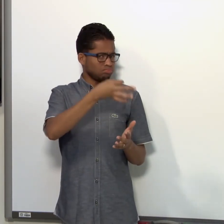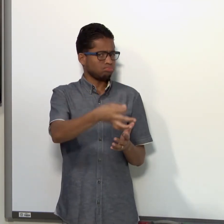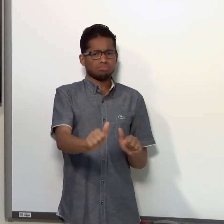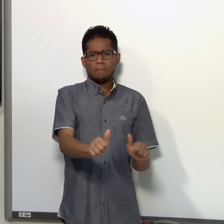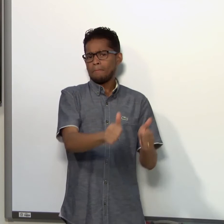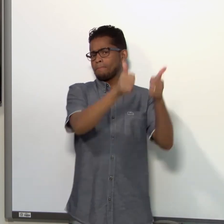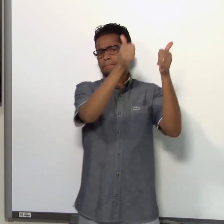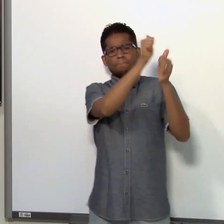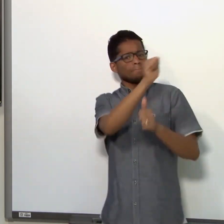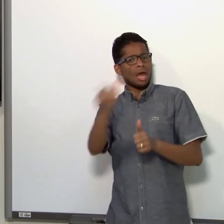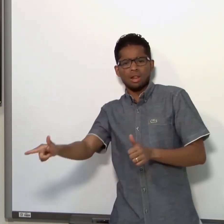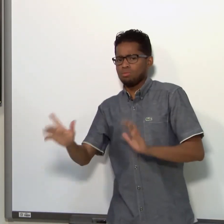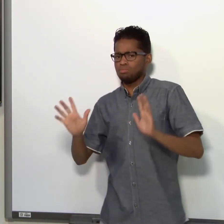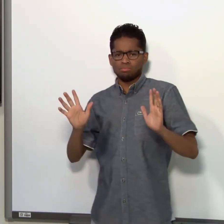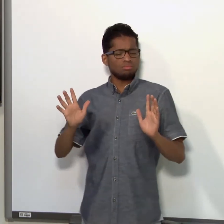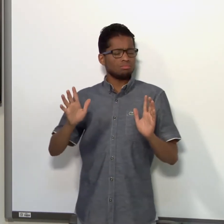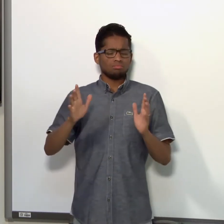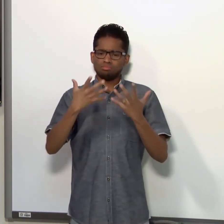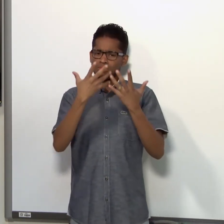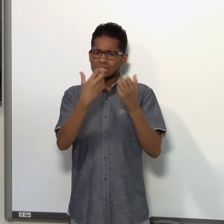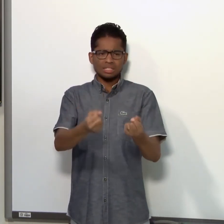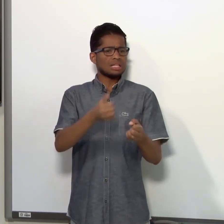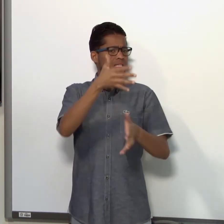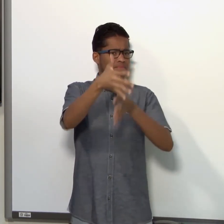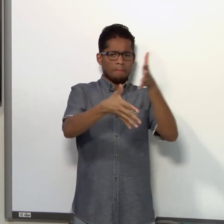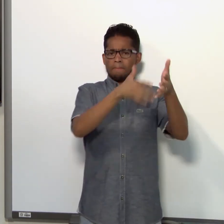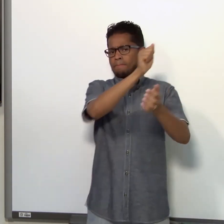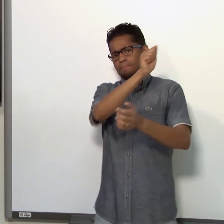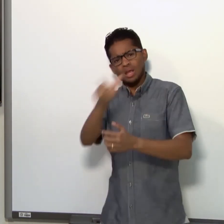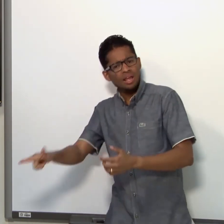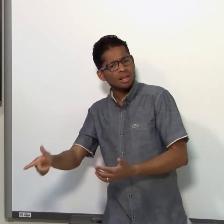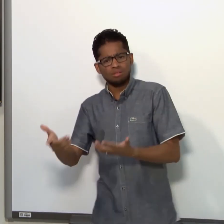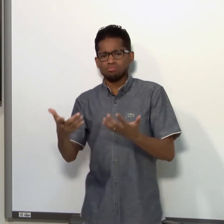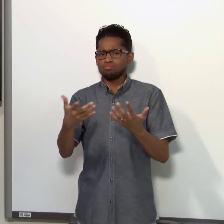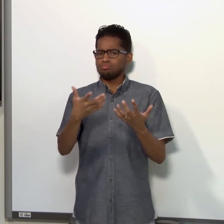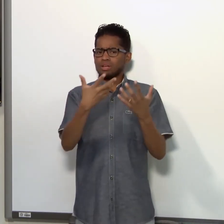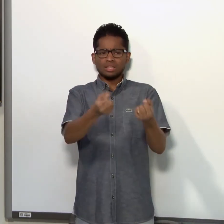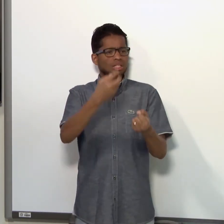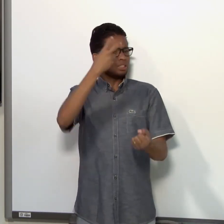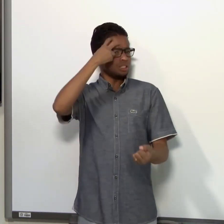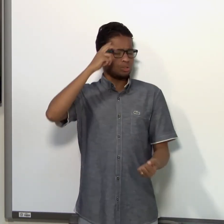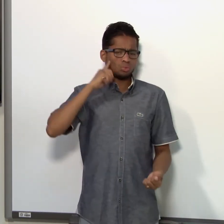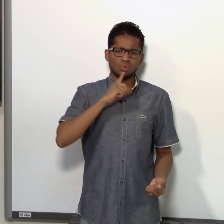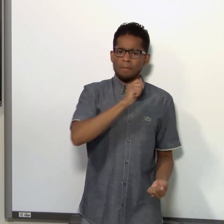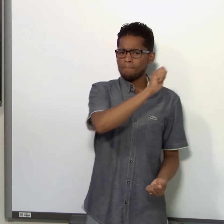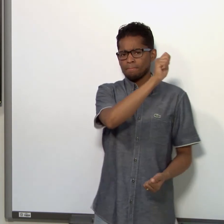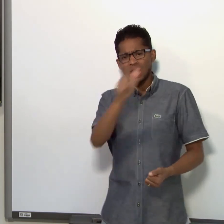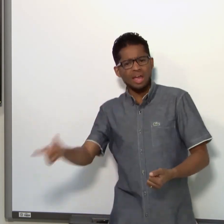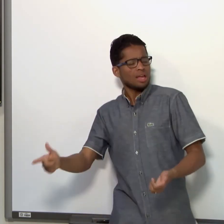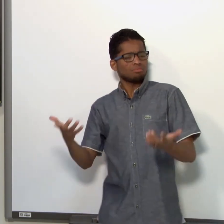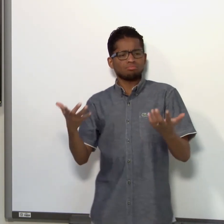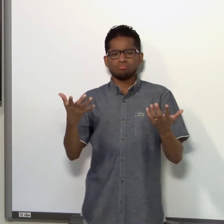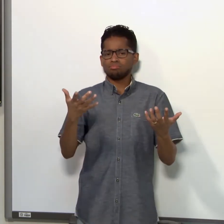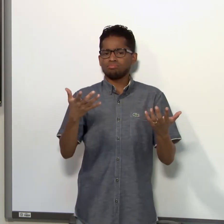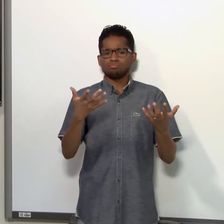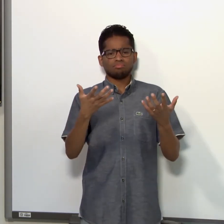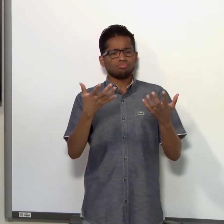ao fazermos uma comparação entre a teoria crítica e a tradicional, a crítica é melhor que a tradicional, porque ali